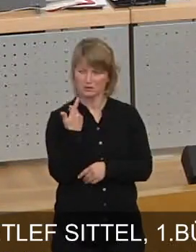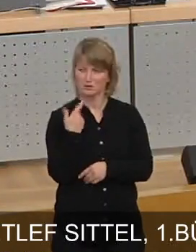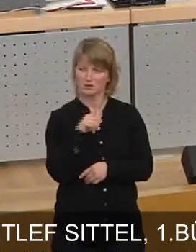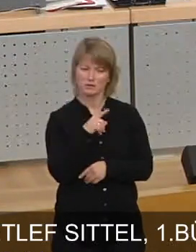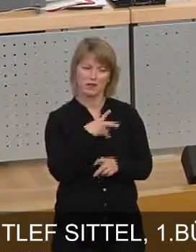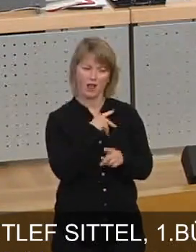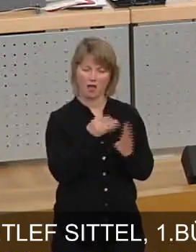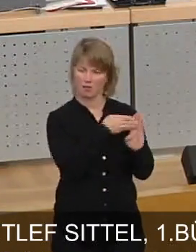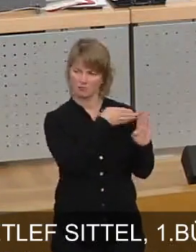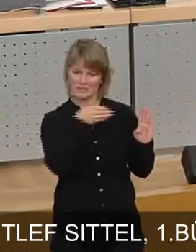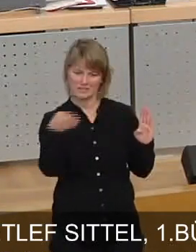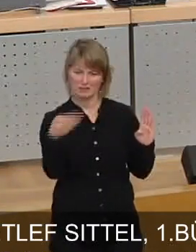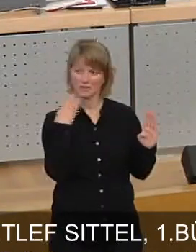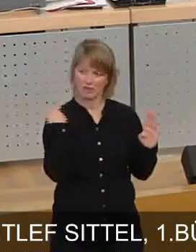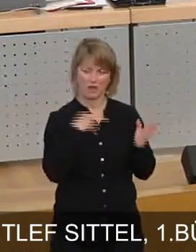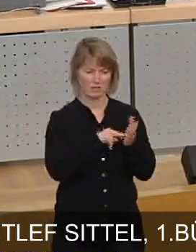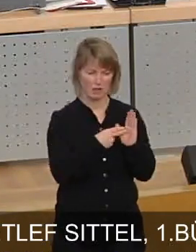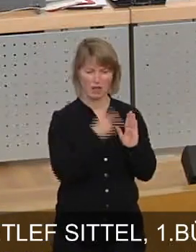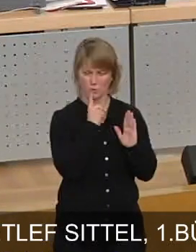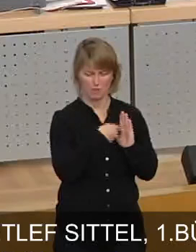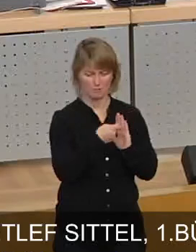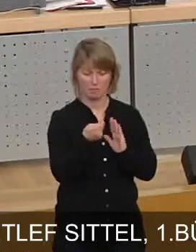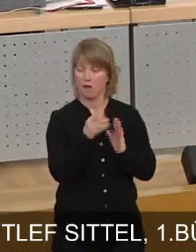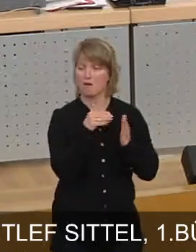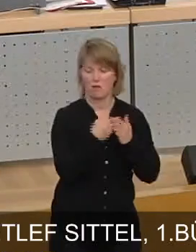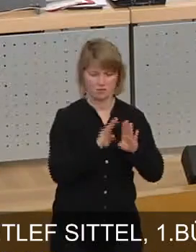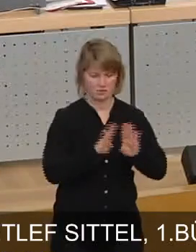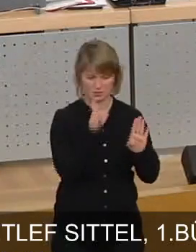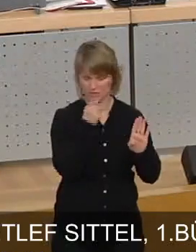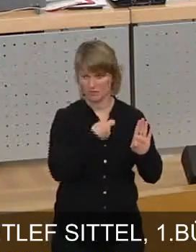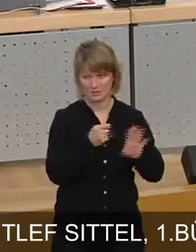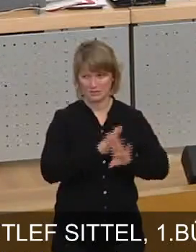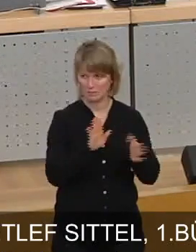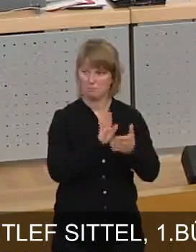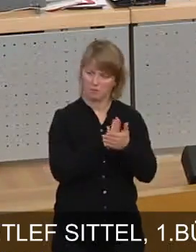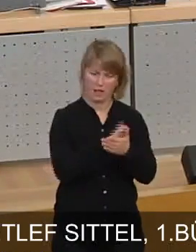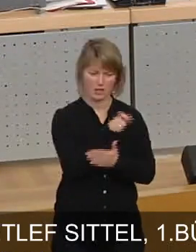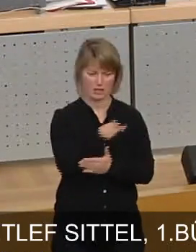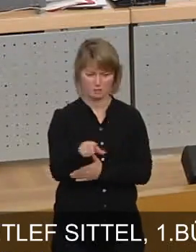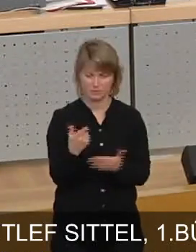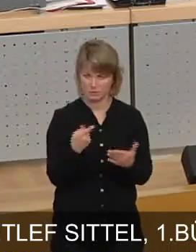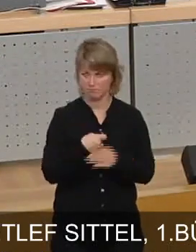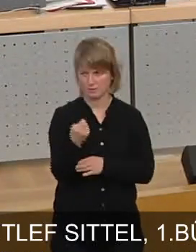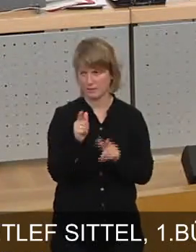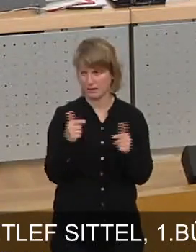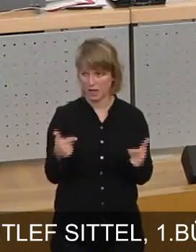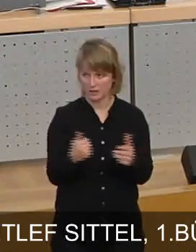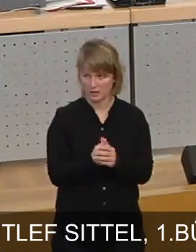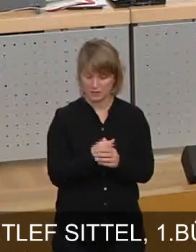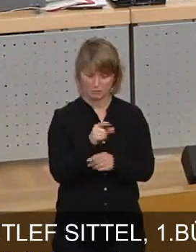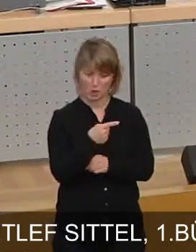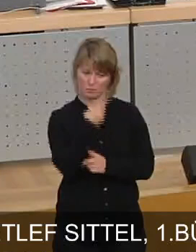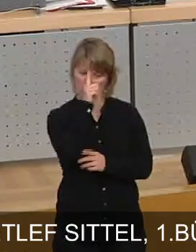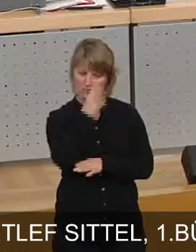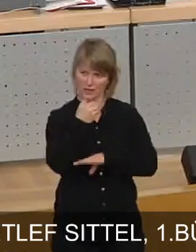werden sollten, nicht gestrichen werden, was also damit einhergeht, dass die Polizeidirektionen